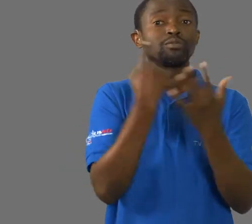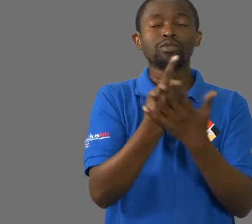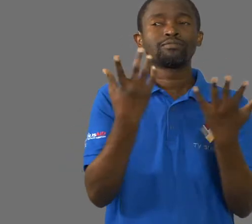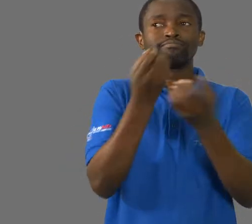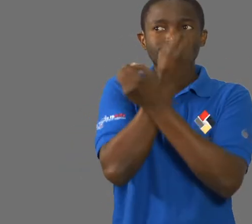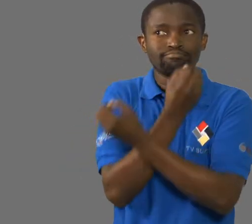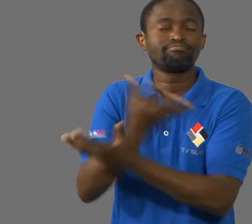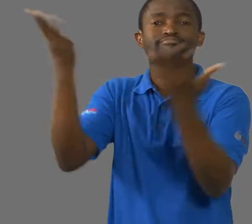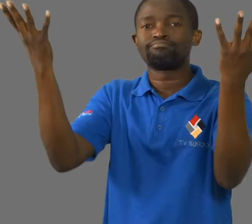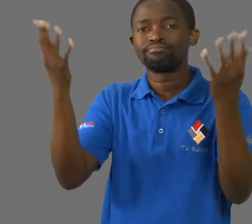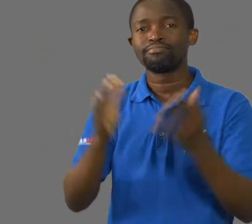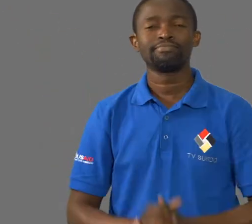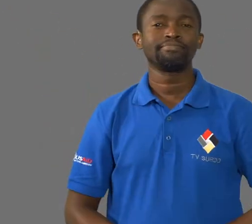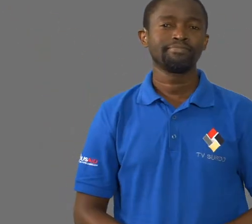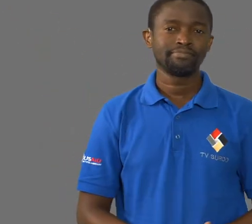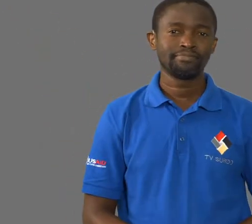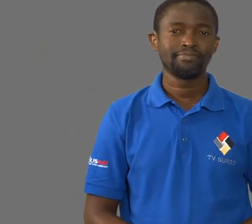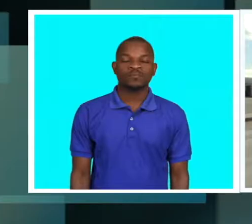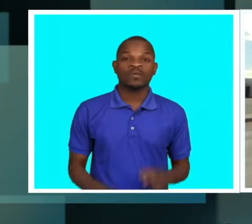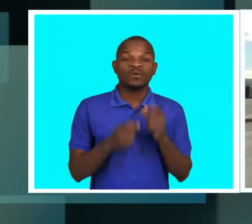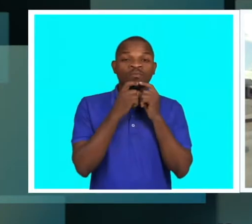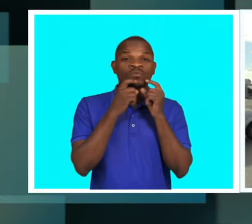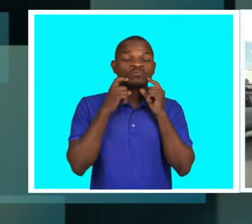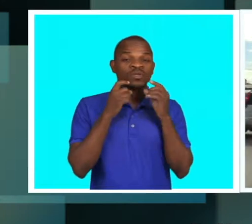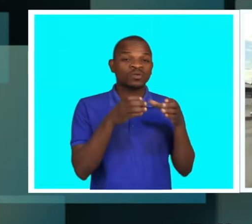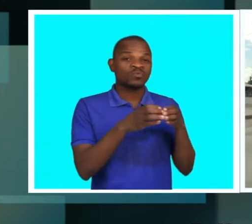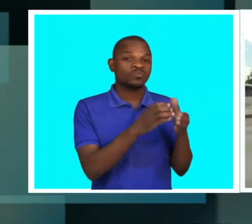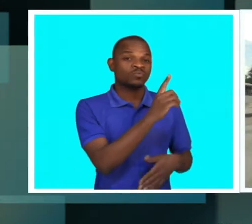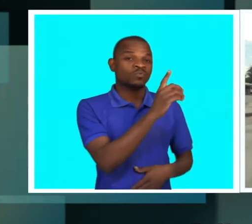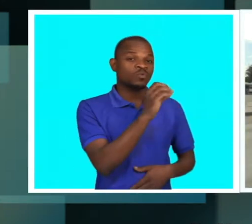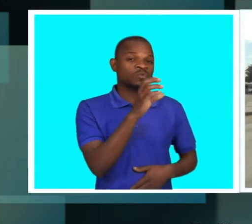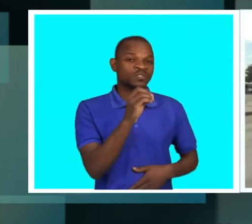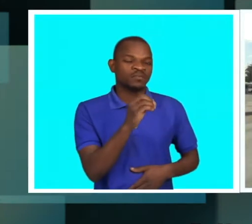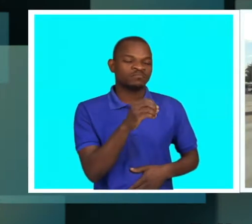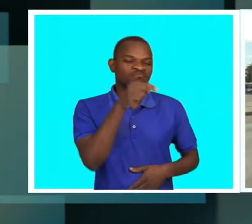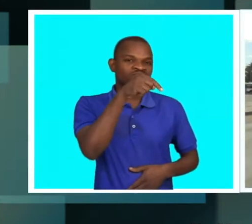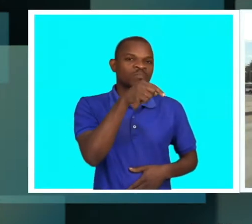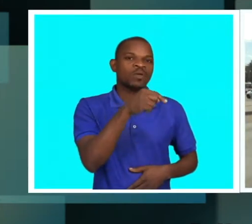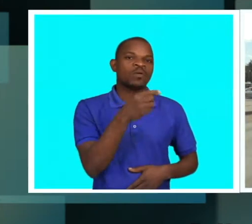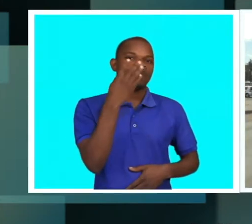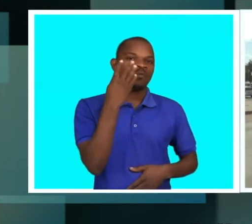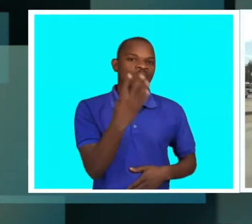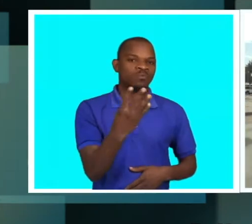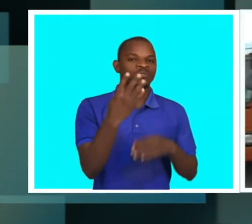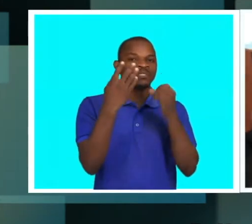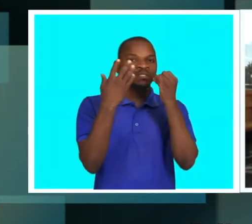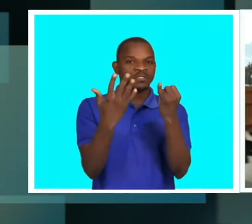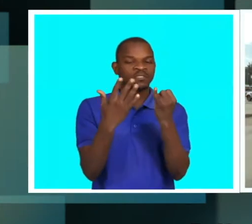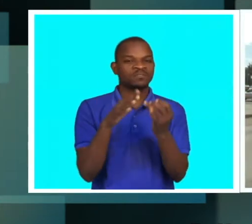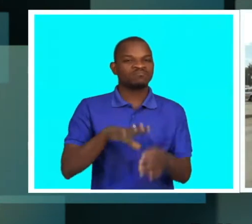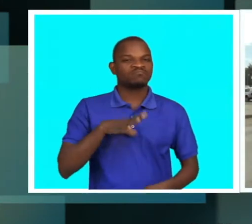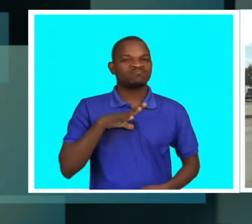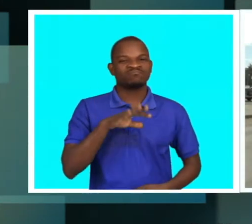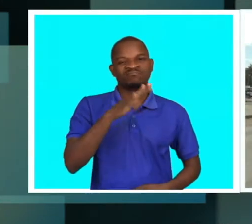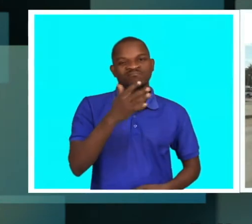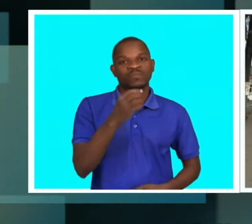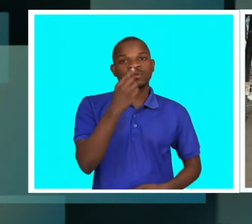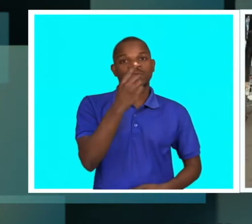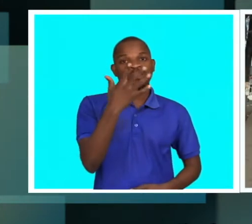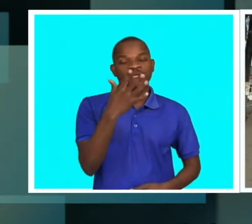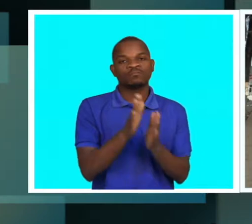denunciarem casos de violência. Em Moçambique, 46% em cada 100 mulheres dos 15 aos 49